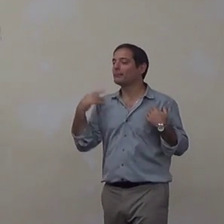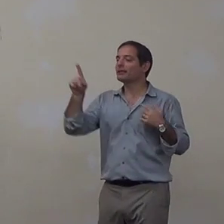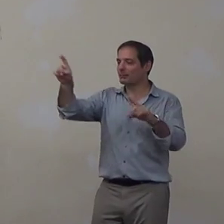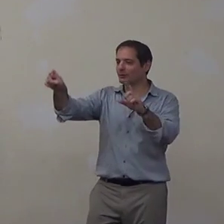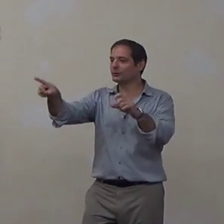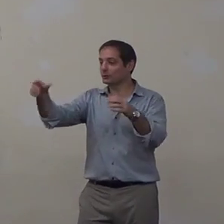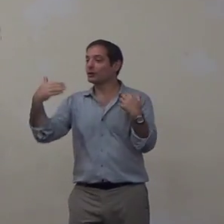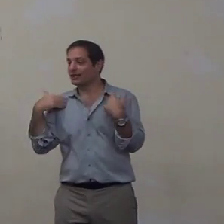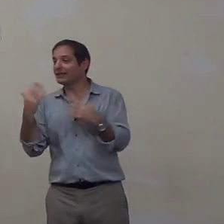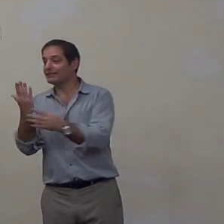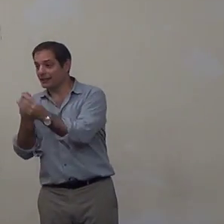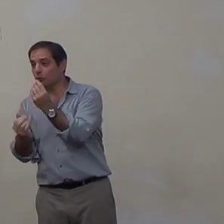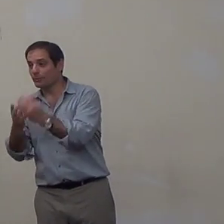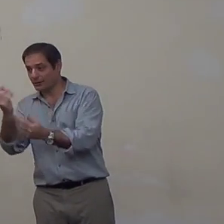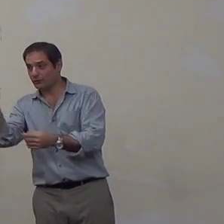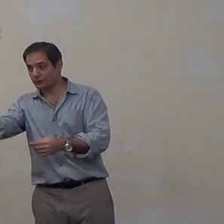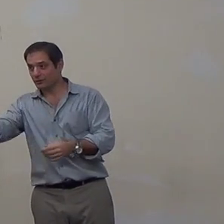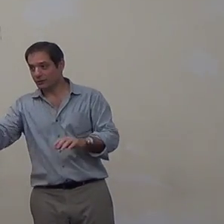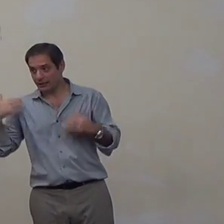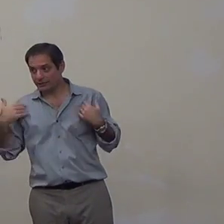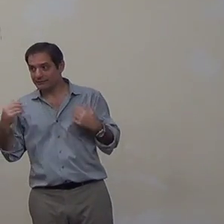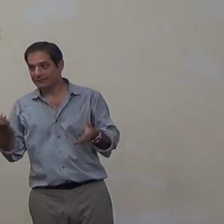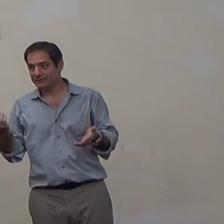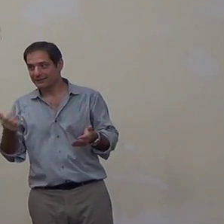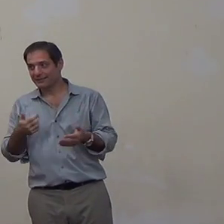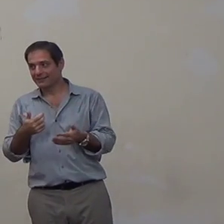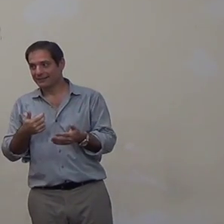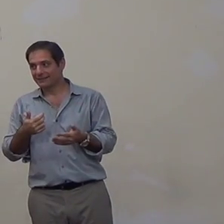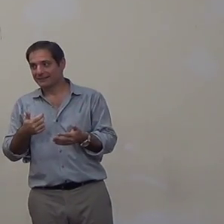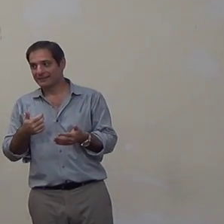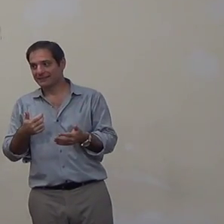¿Tú lo tienes? Pero te pregunto, ¿tú lo tienes en tus manos? ¿Lo tienes?